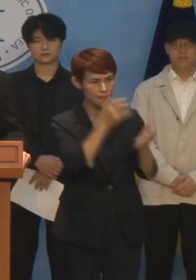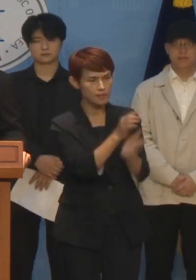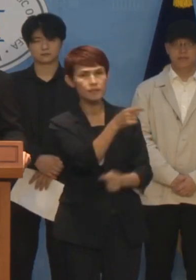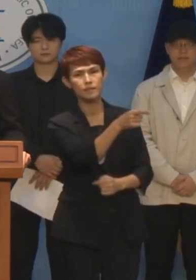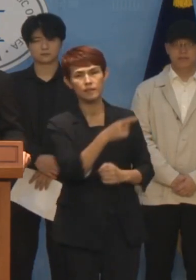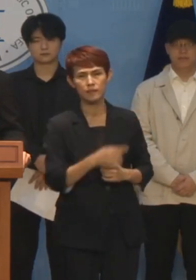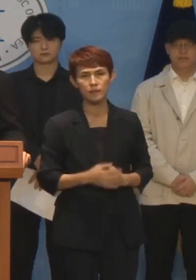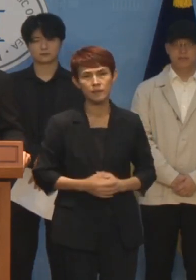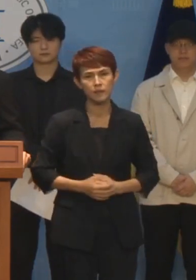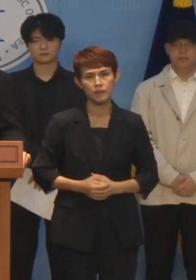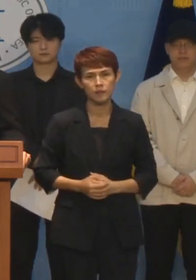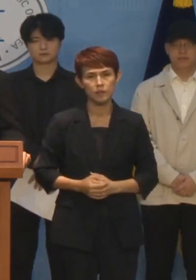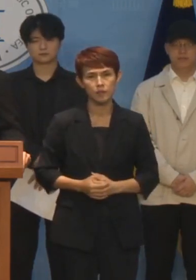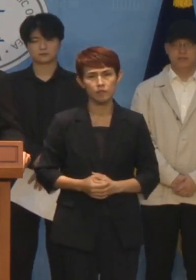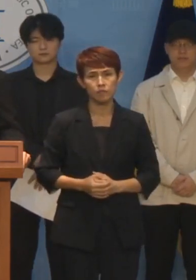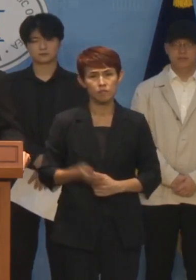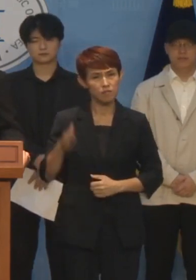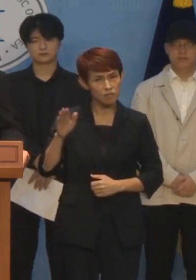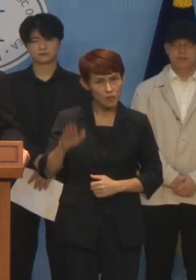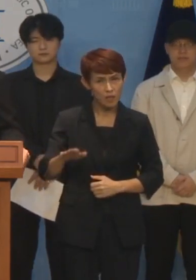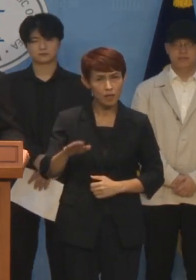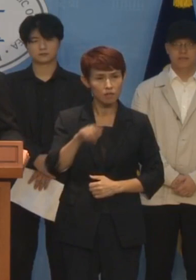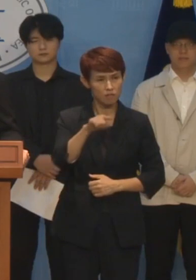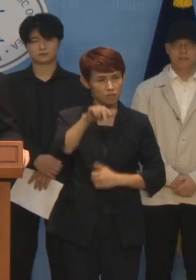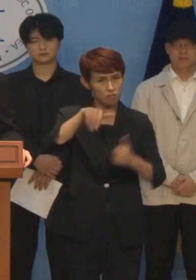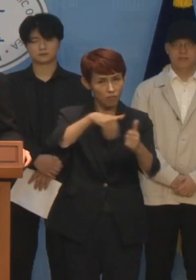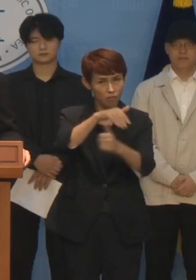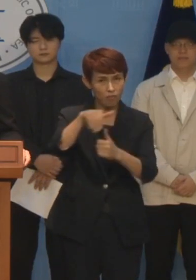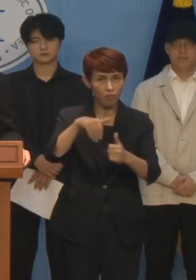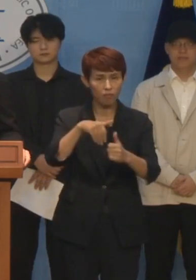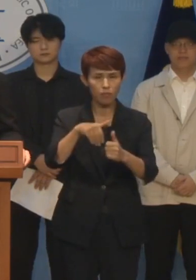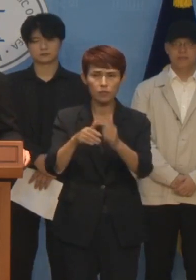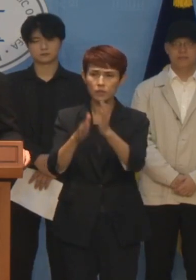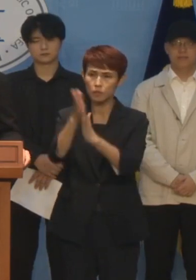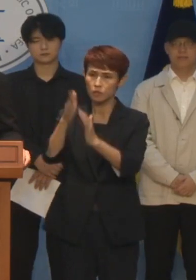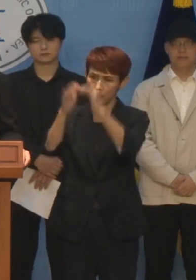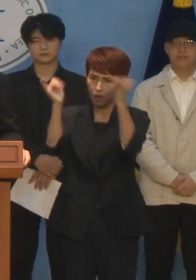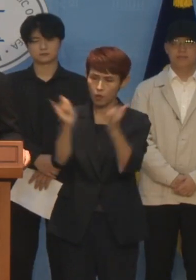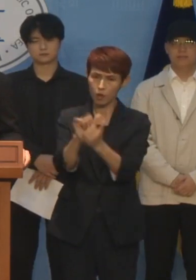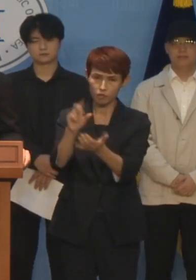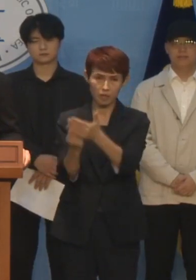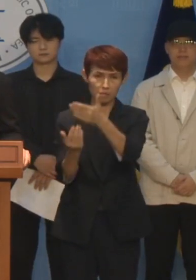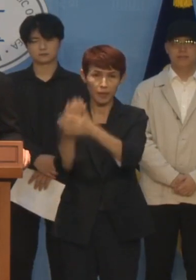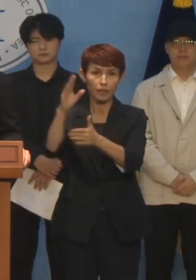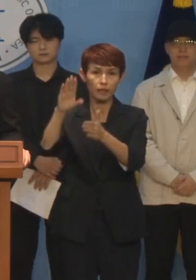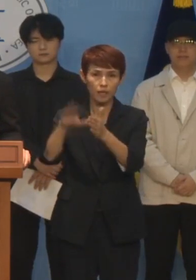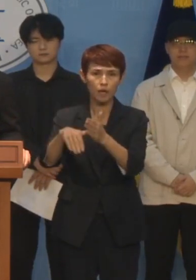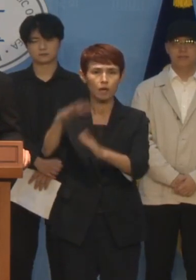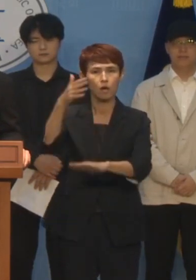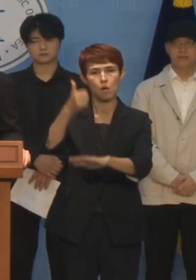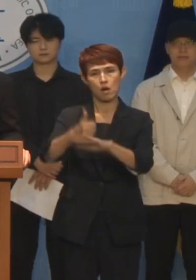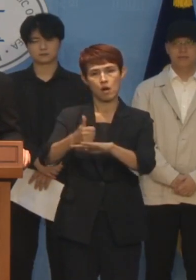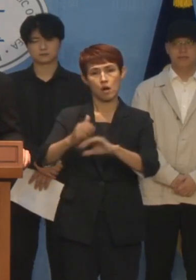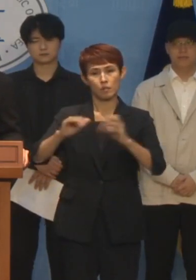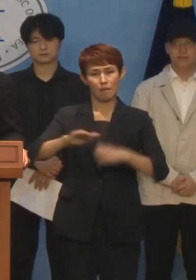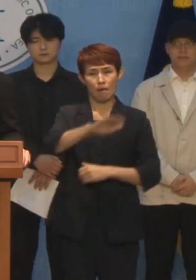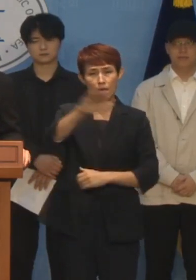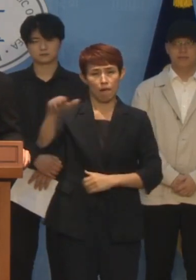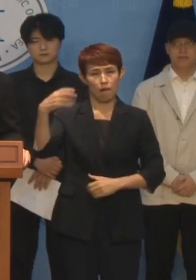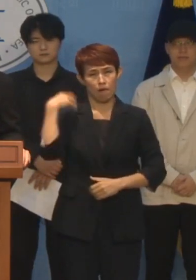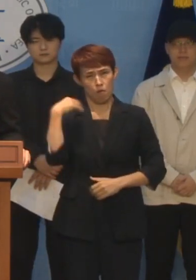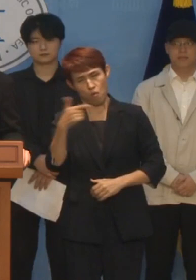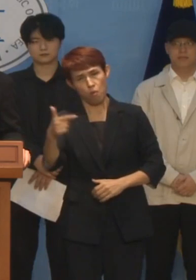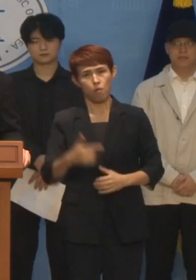심산이겠죠. 그러나 그러한 담론이 체계적으로 시민 사이에서 발생했을 때 그 결과는 국민 모두가 짊어져야